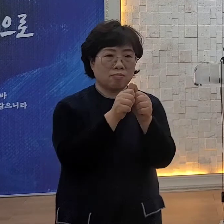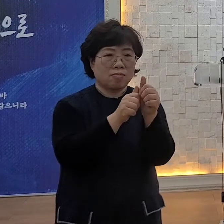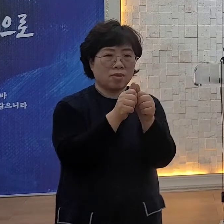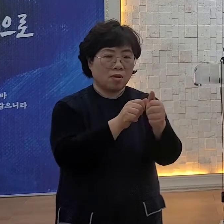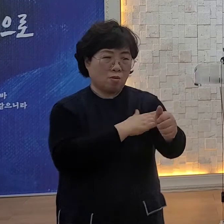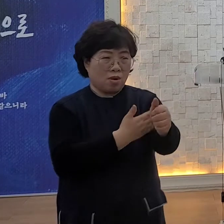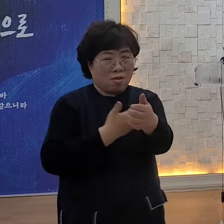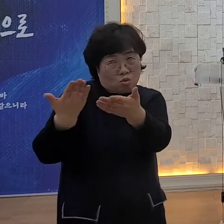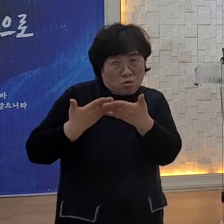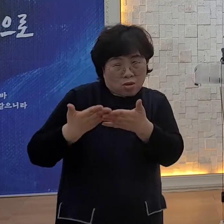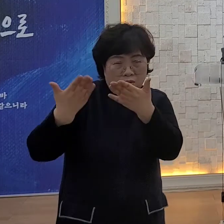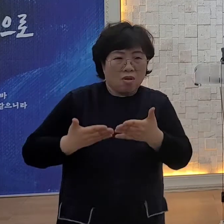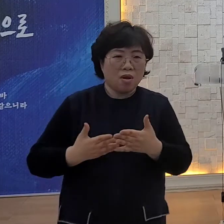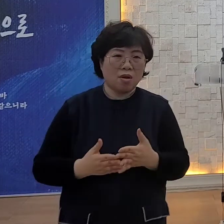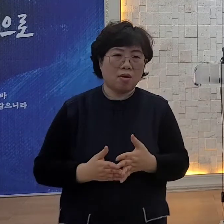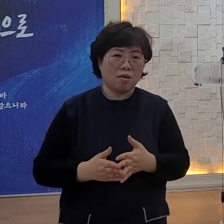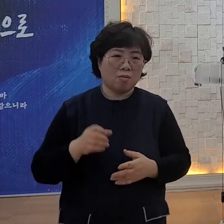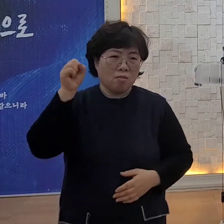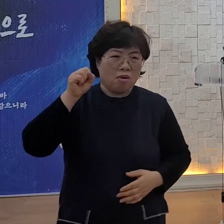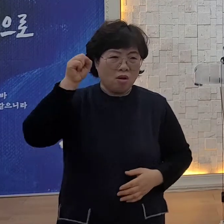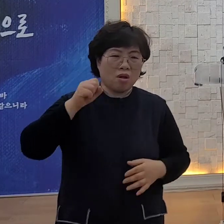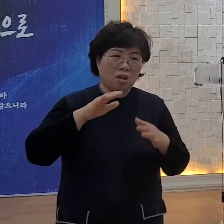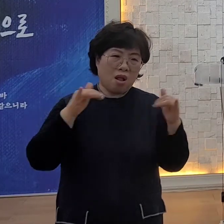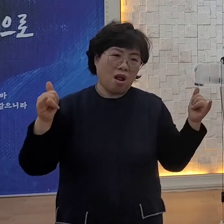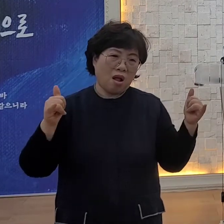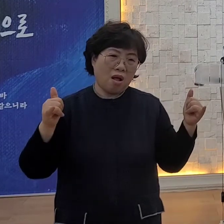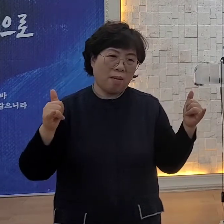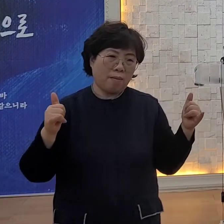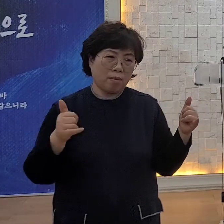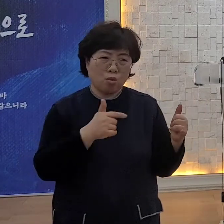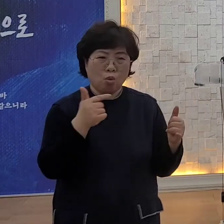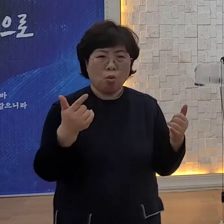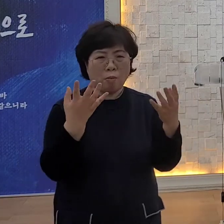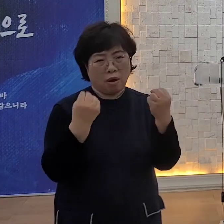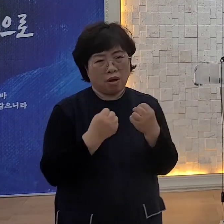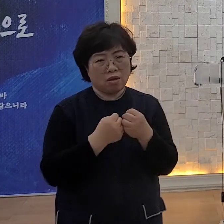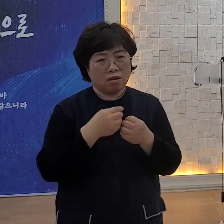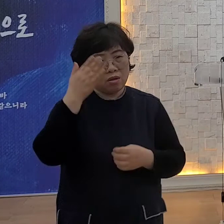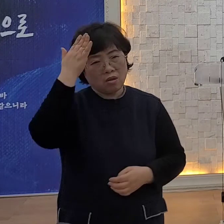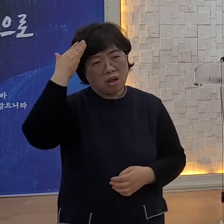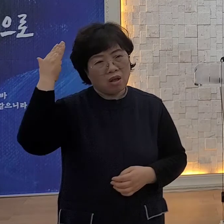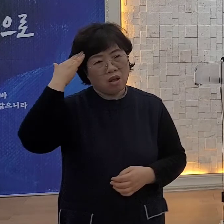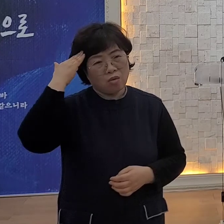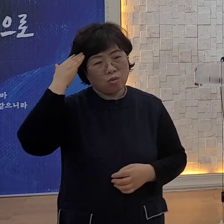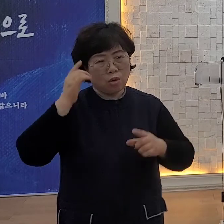권리를 요구하면서 막 밖으로 나오는 이런 일들은 역사 이래에 없었습니다. 부끄러운 짓이죠.